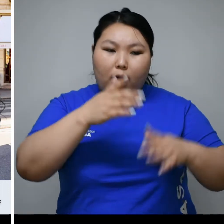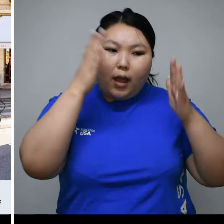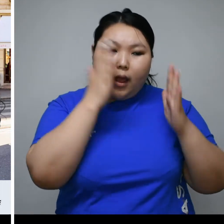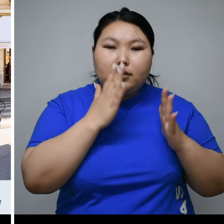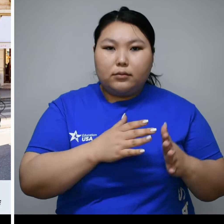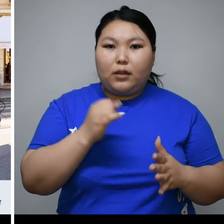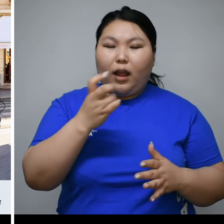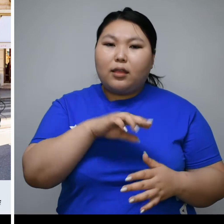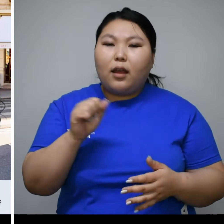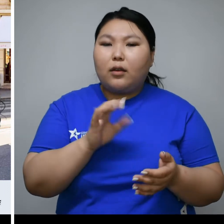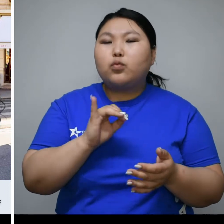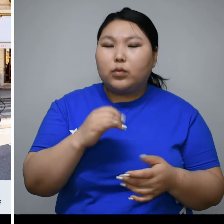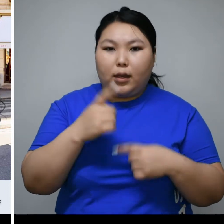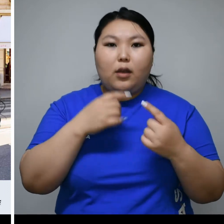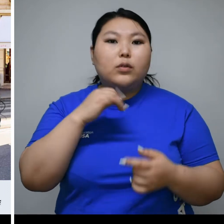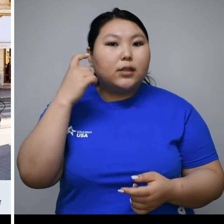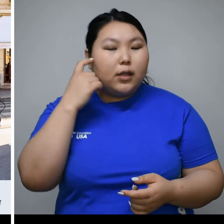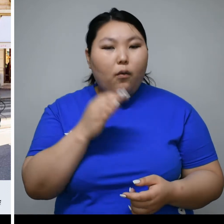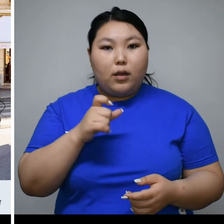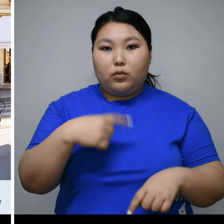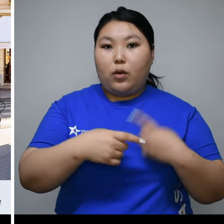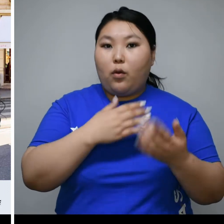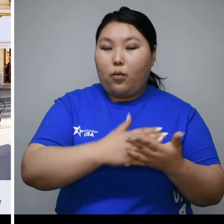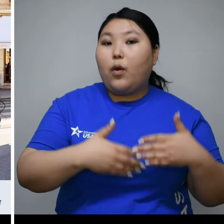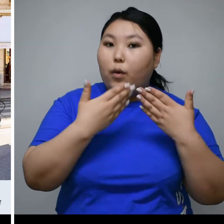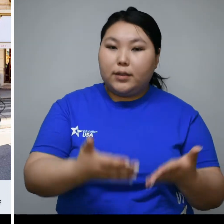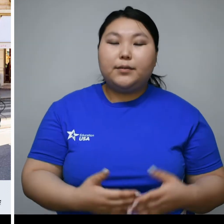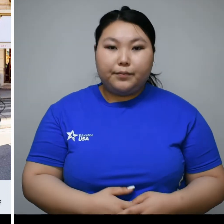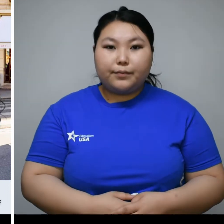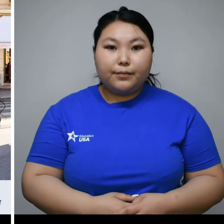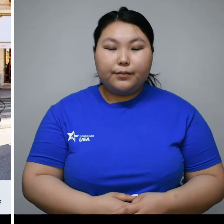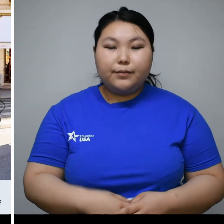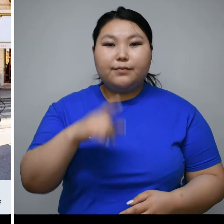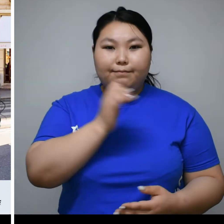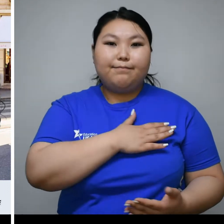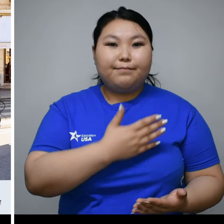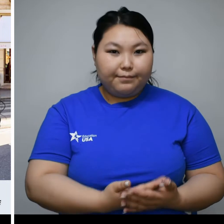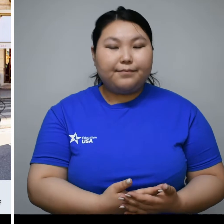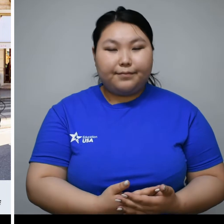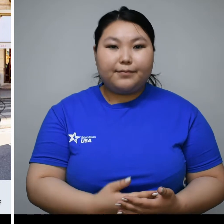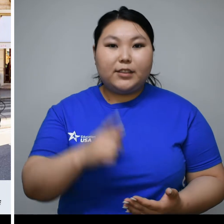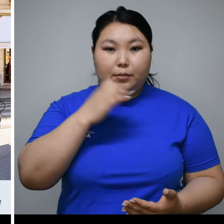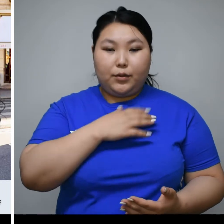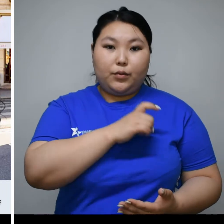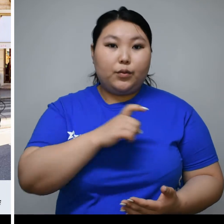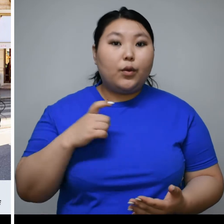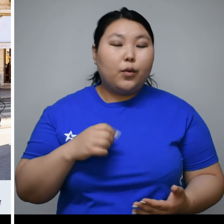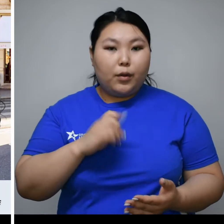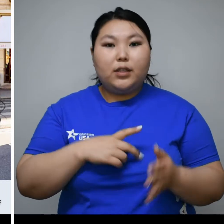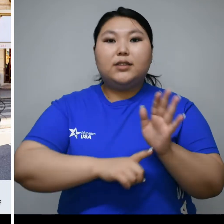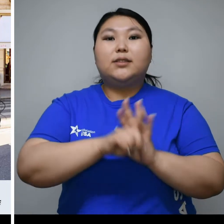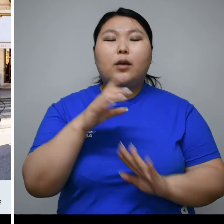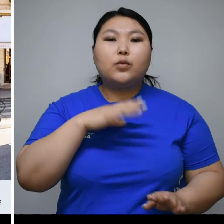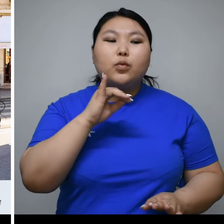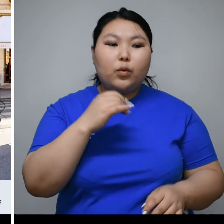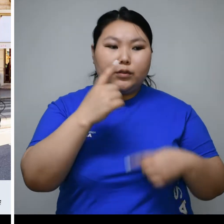төвөөмөл алдах гээд байдаг юм шиг санагддаг вэ? Яг тэр талаас нь бас бидтэй олцож. За баярлаа. За миний хувьд болохоор